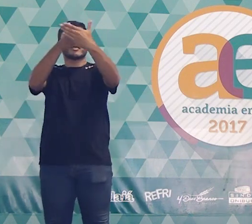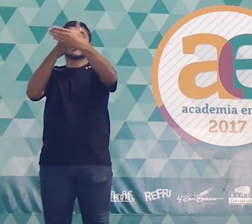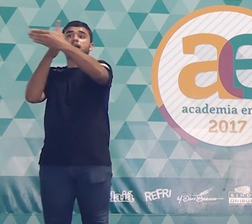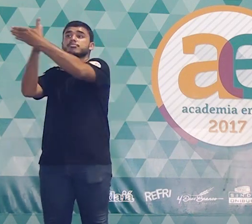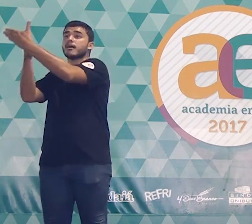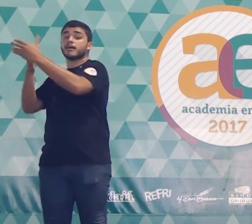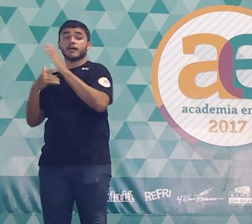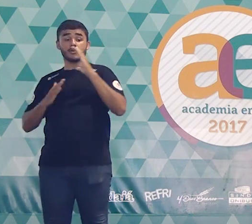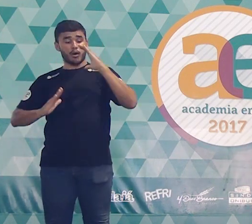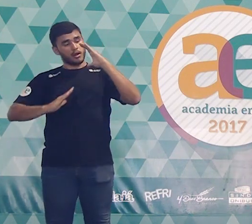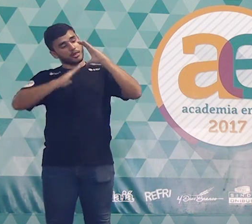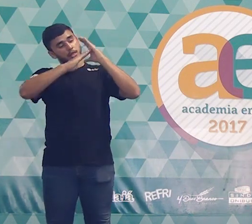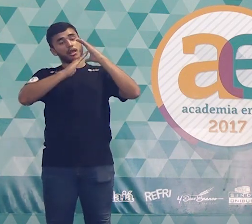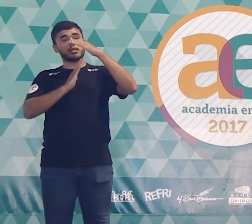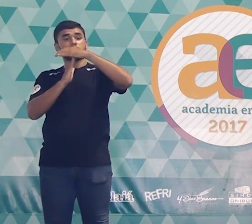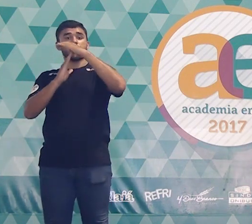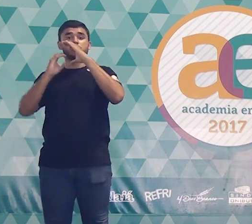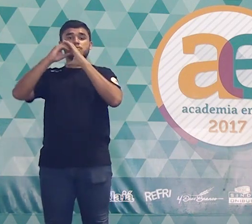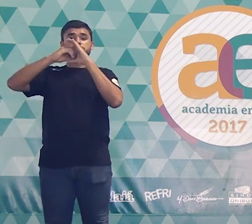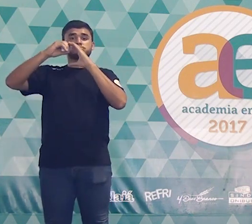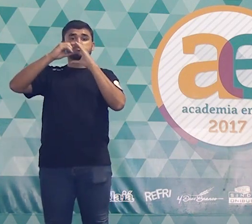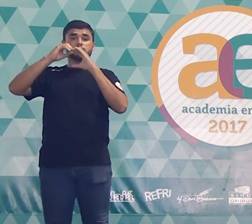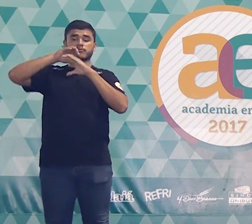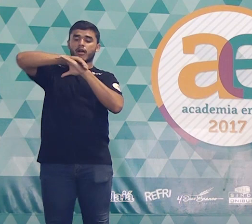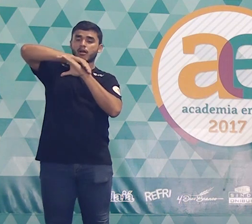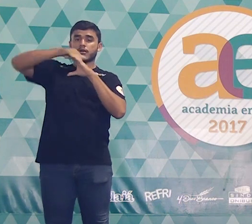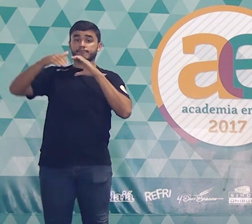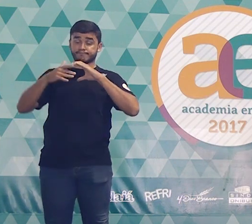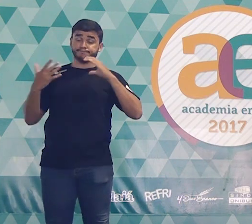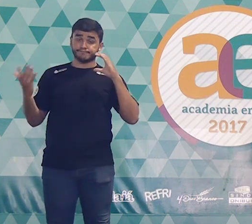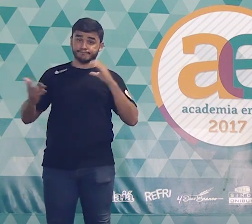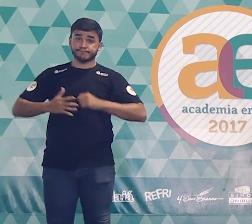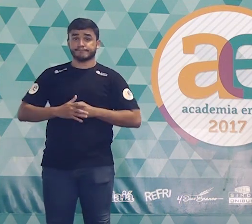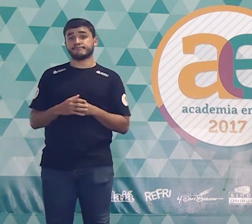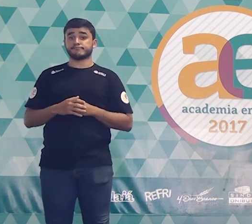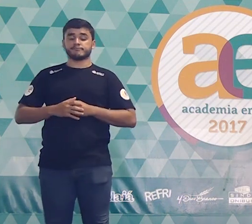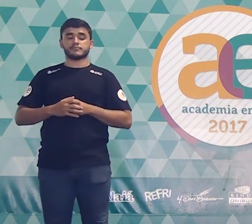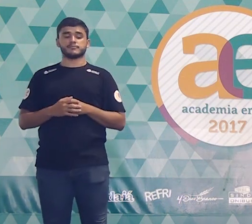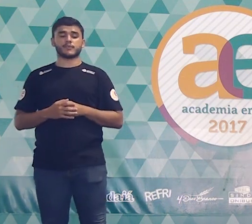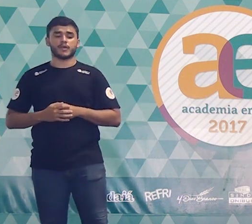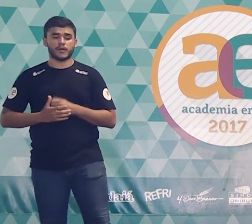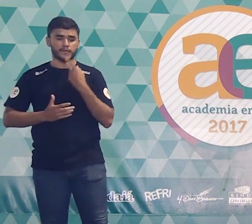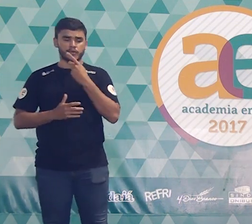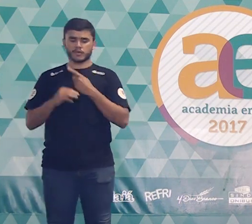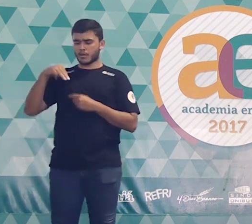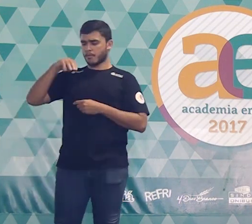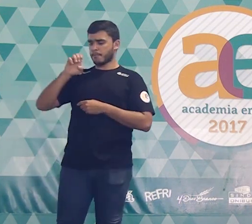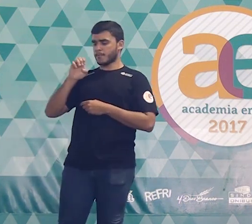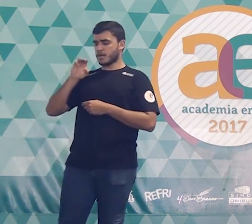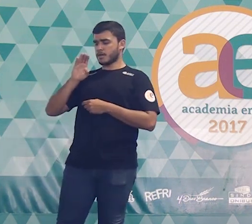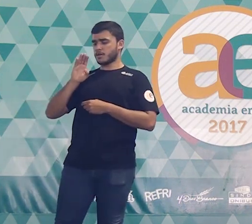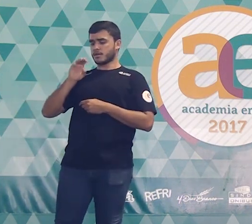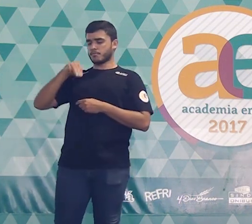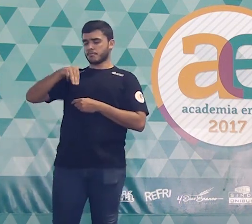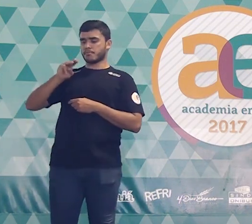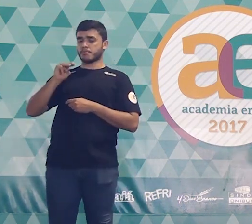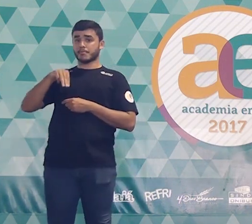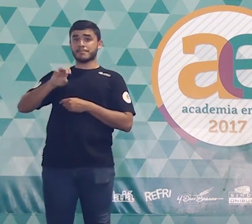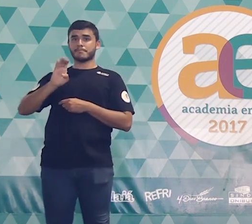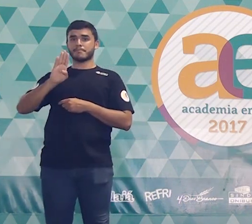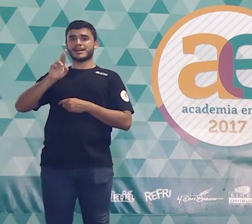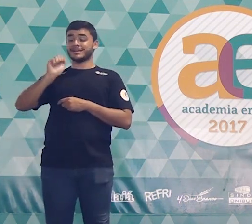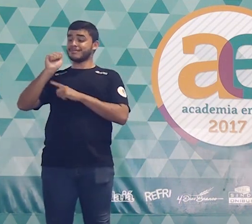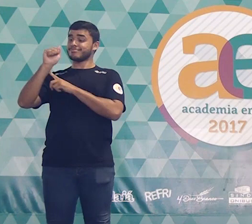membrana, basicamente, tem essa função, delimitar. Mas por que está membranas? Rodrigo, pode ter mais de uma